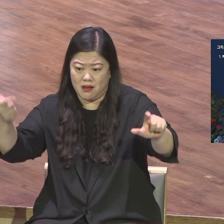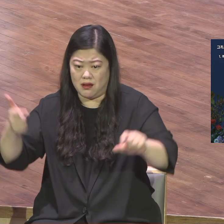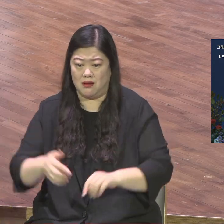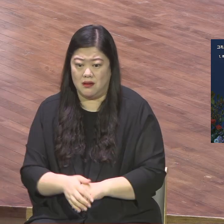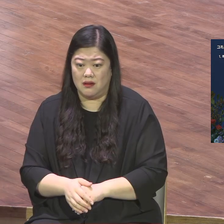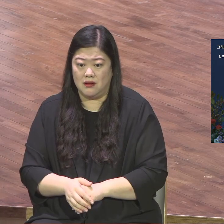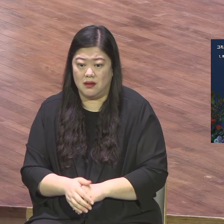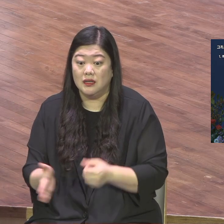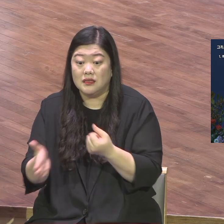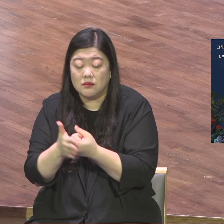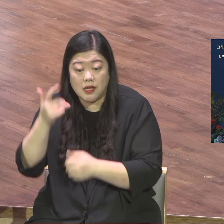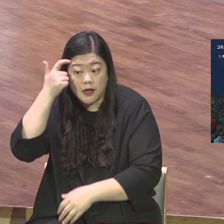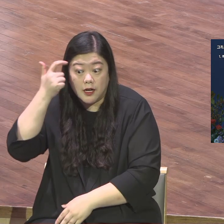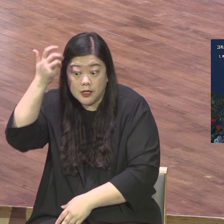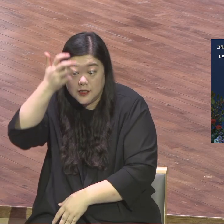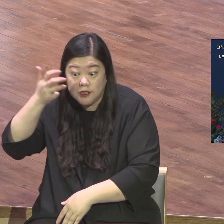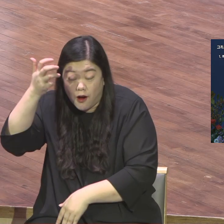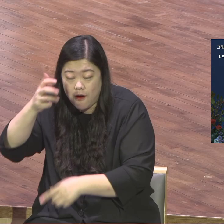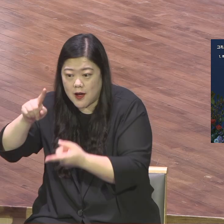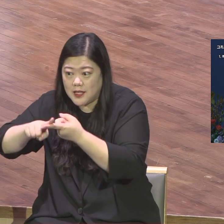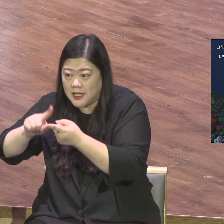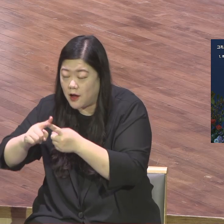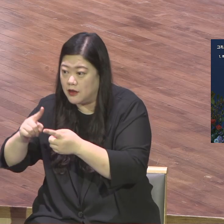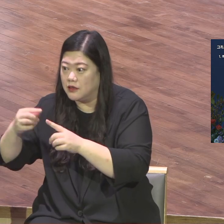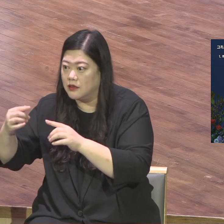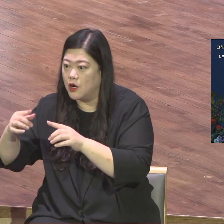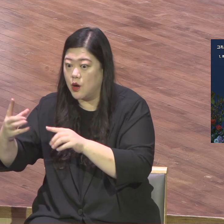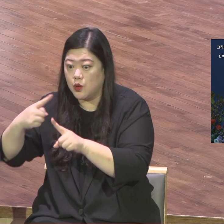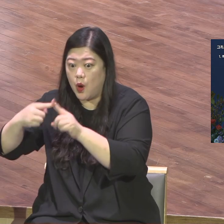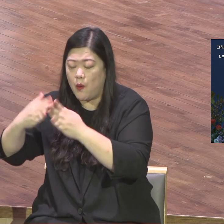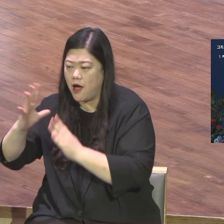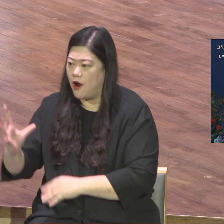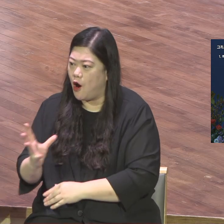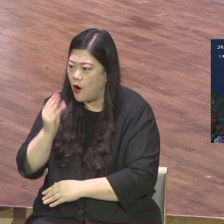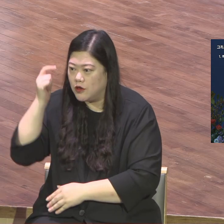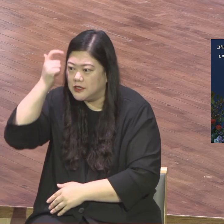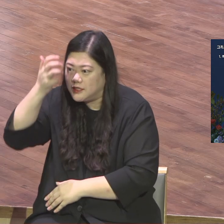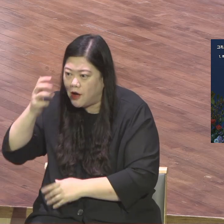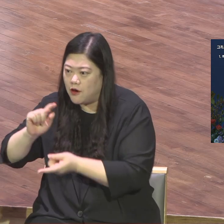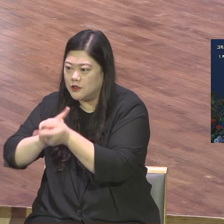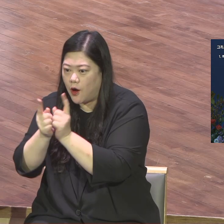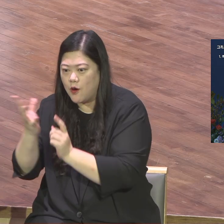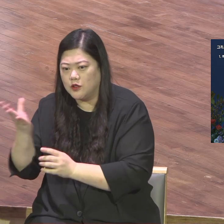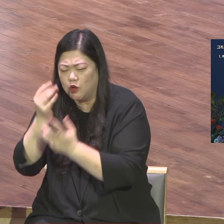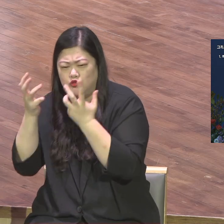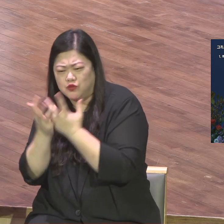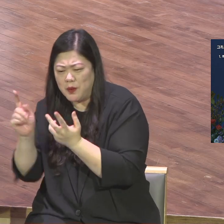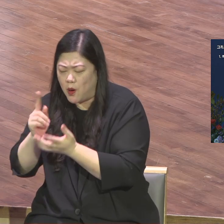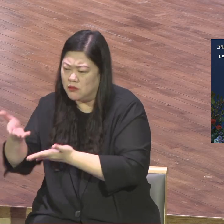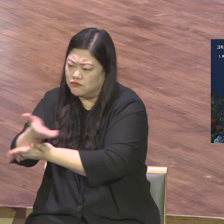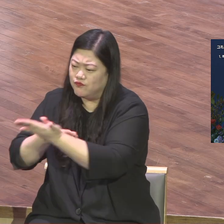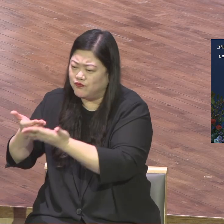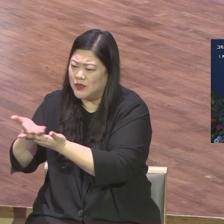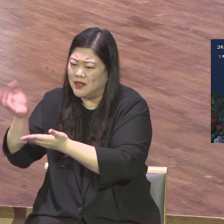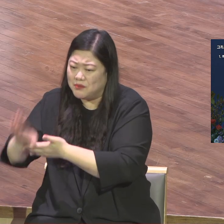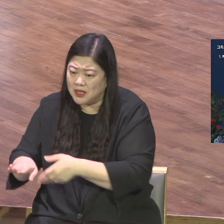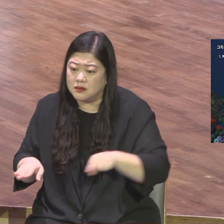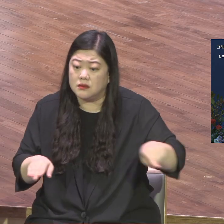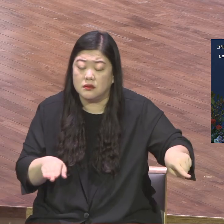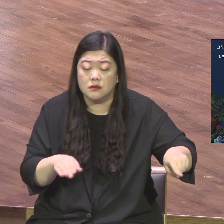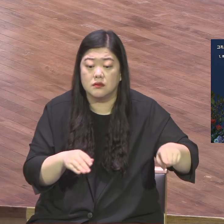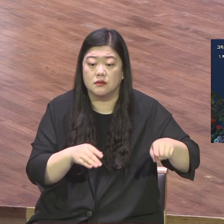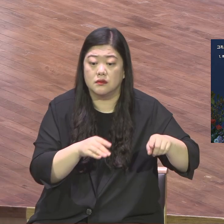불신자들 계속 육지인 말을 하니까 대화가 돼요 안 돼요? 대화 안 되잖아요. 심지어 교회 다닌다가는 장로들하고 대화해